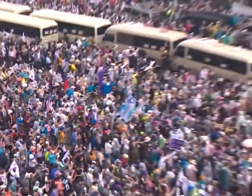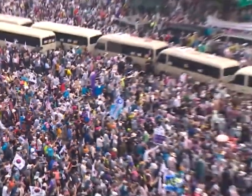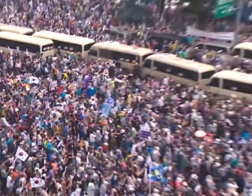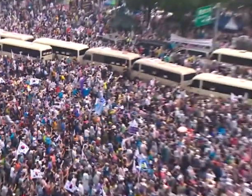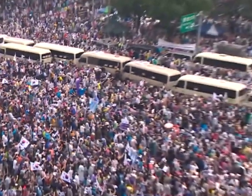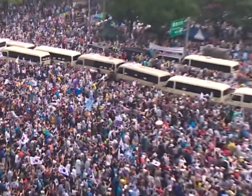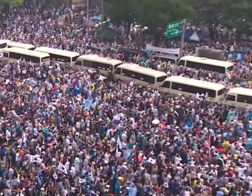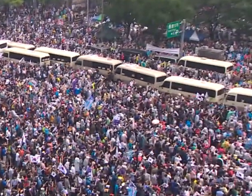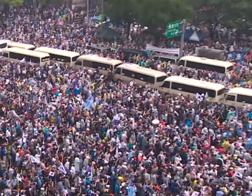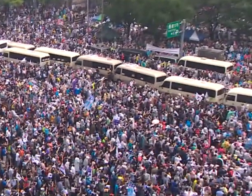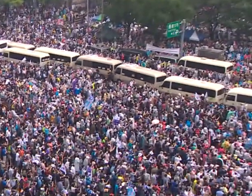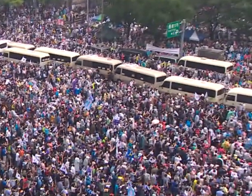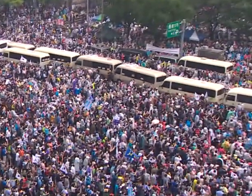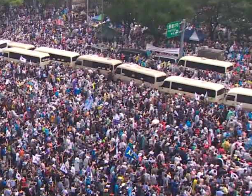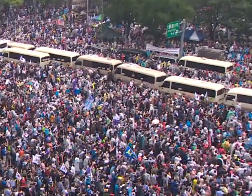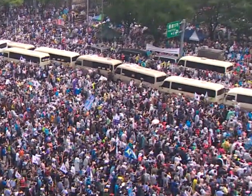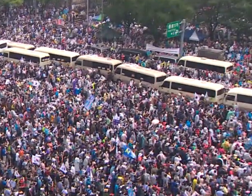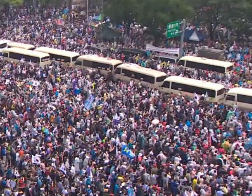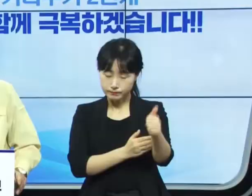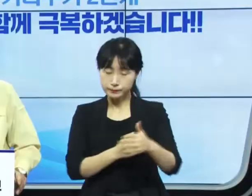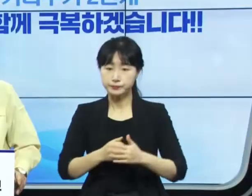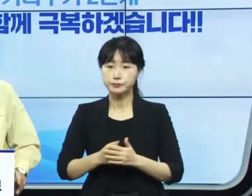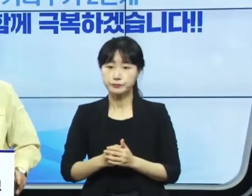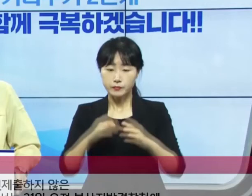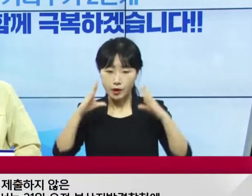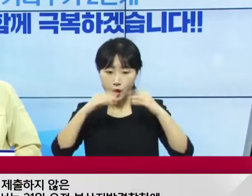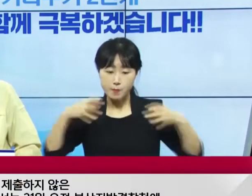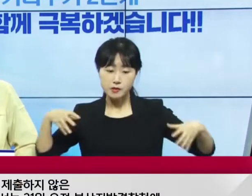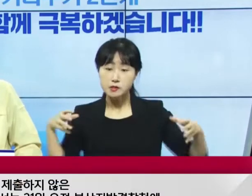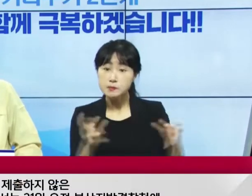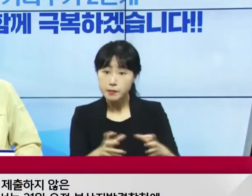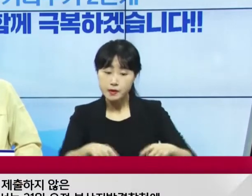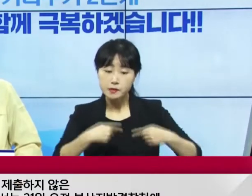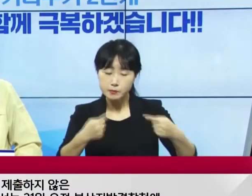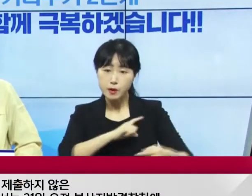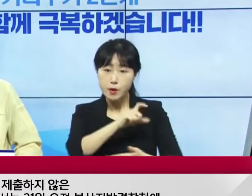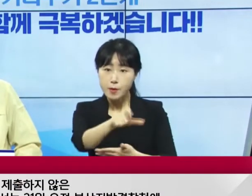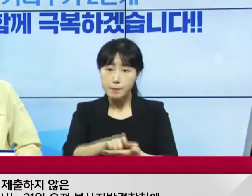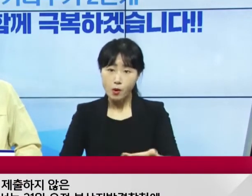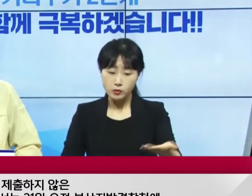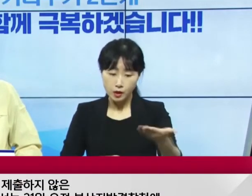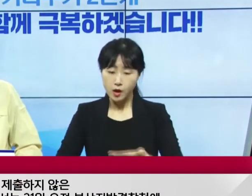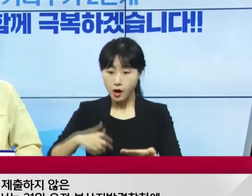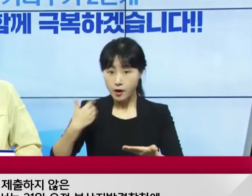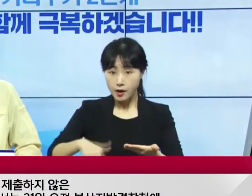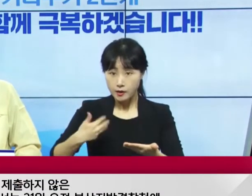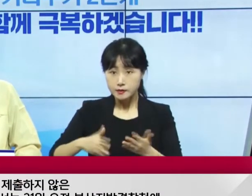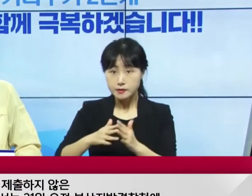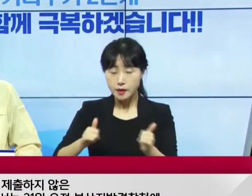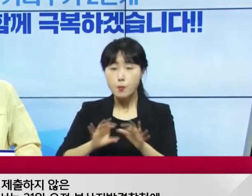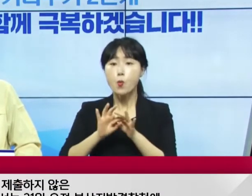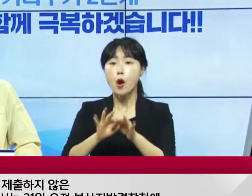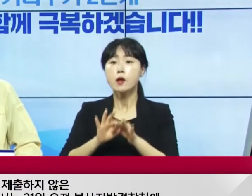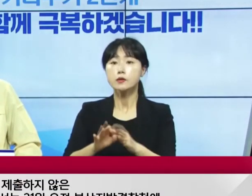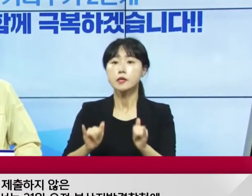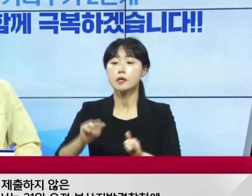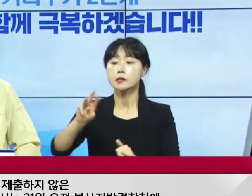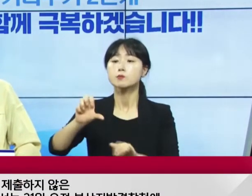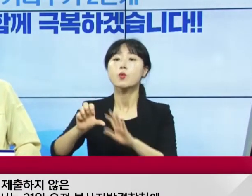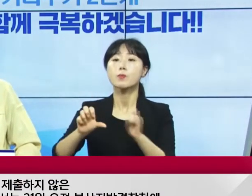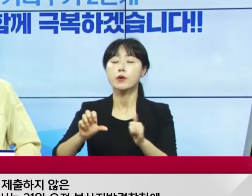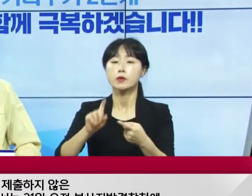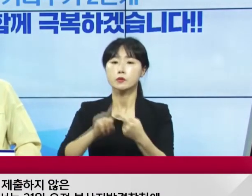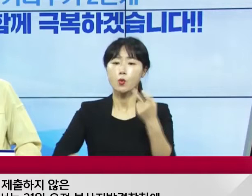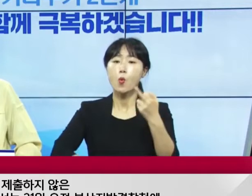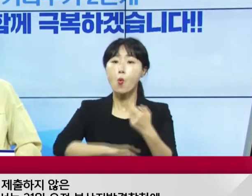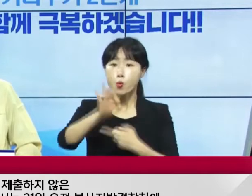명단 제출을 거부하고 있습니다. 광화문 집회 참석자 명단을 제출하지 않은 관계자 35명에 대해서는 오늘